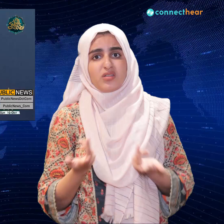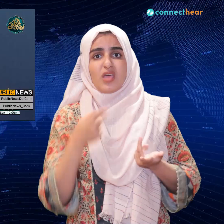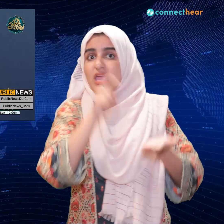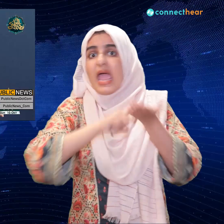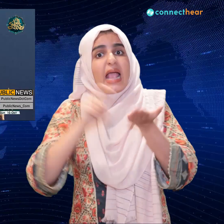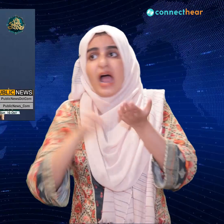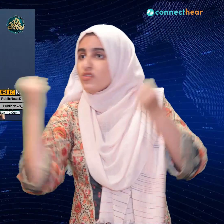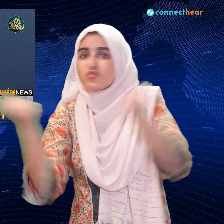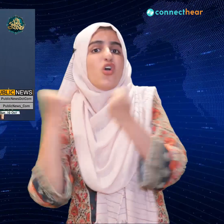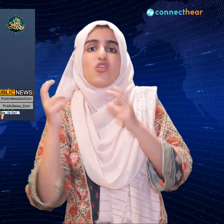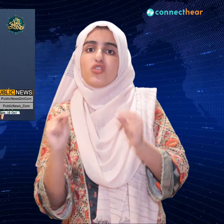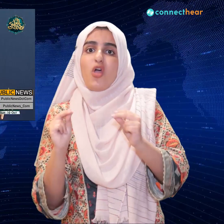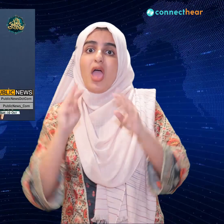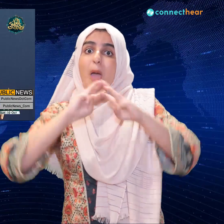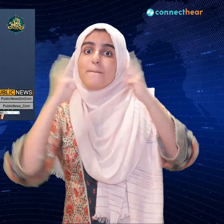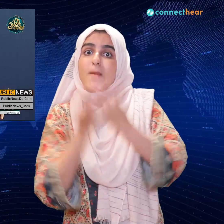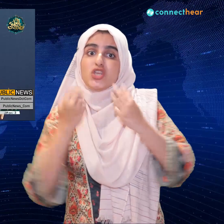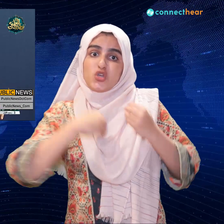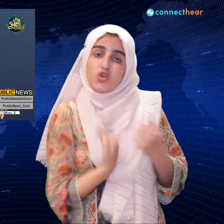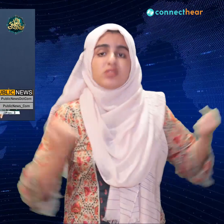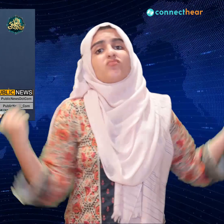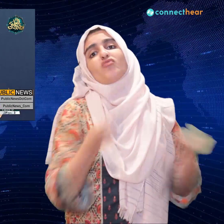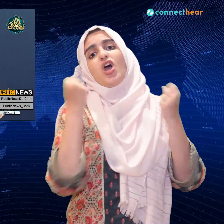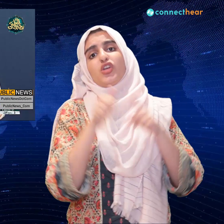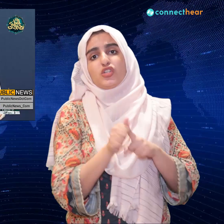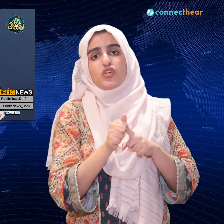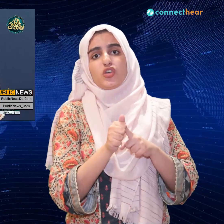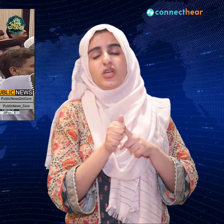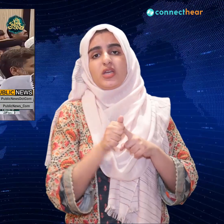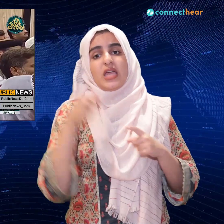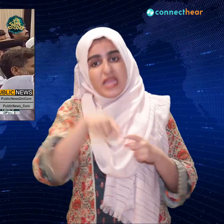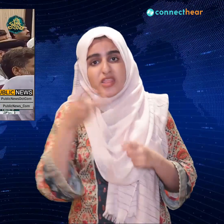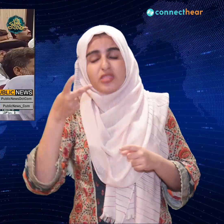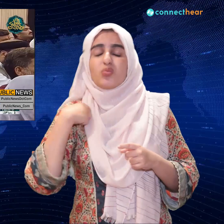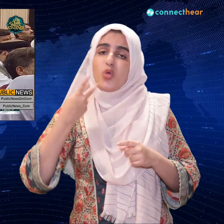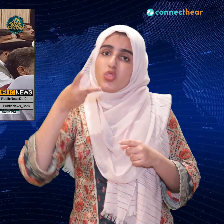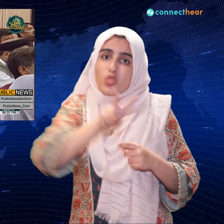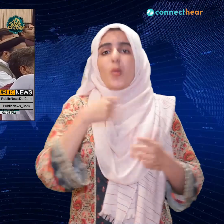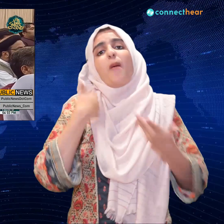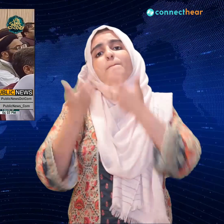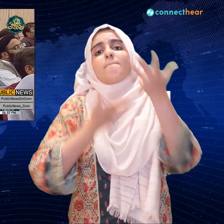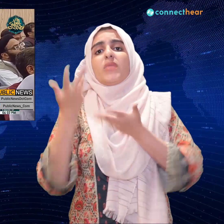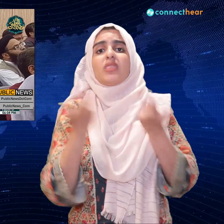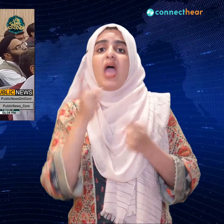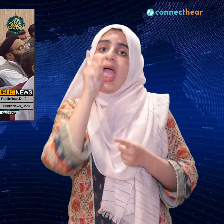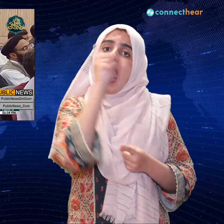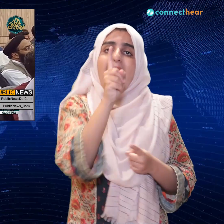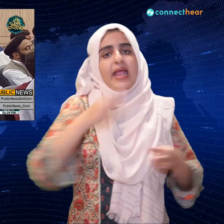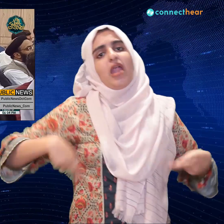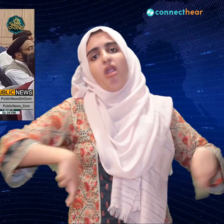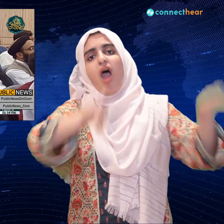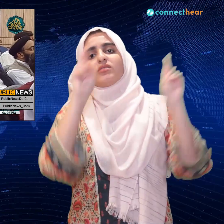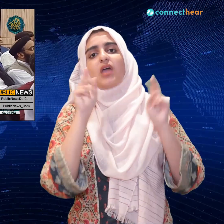نہیں لڑا جاتا، یہ معاشرہ لڑتا ہے. اور اس لیے میں واپس آ رہا ہوں کہ اس کا صرف ایک راستہ ہے